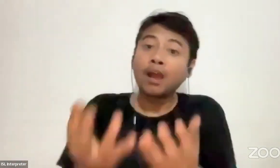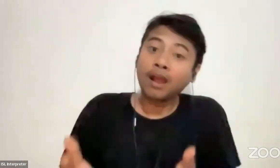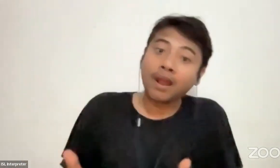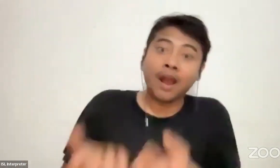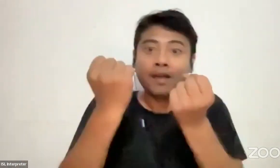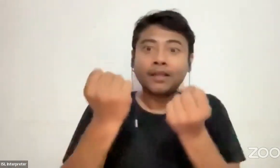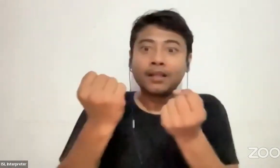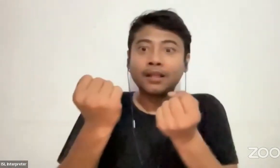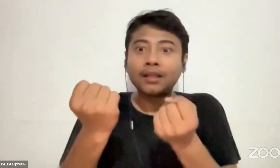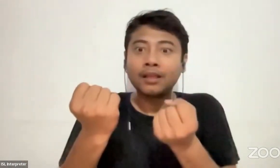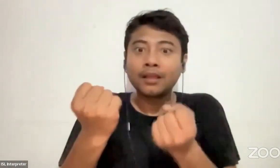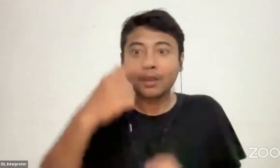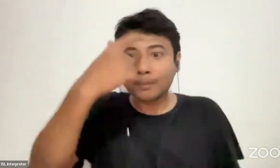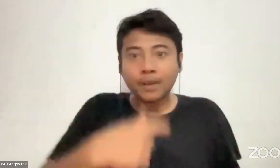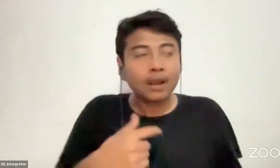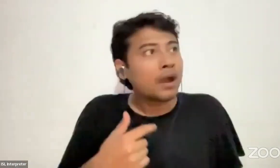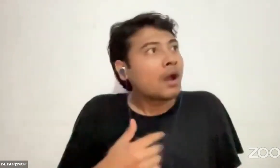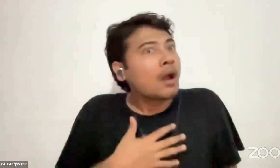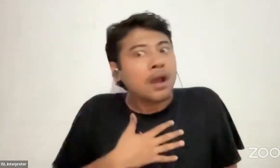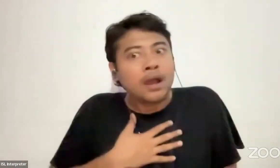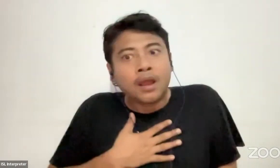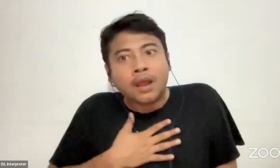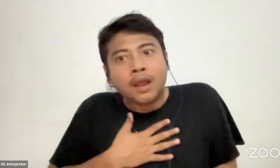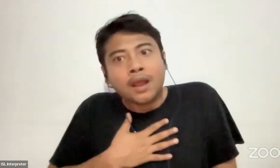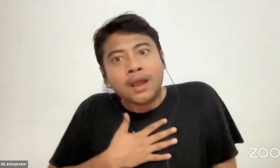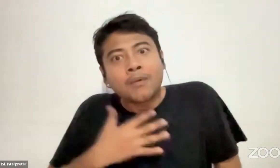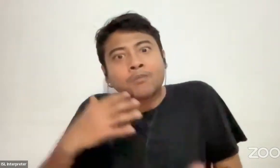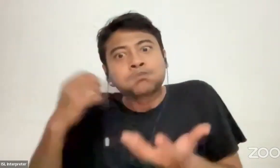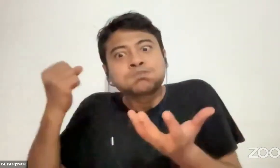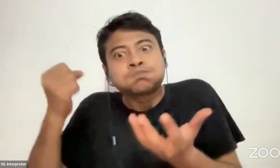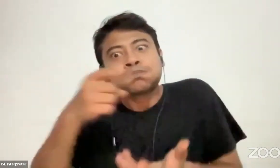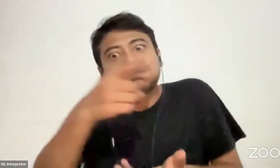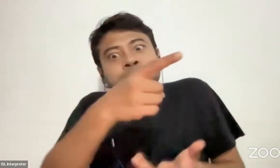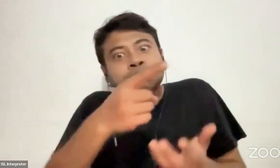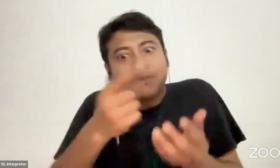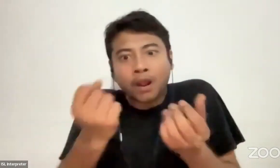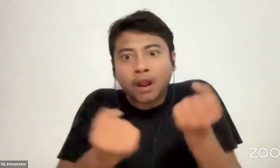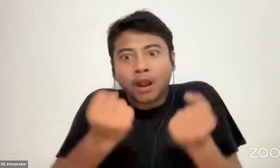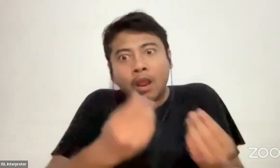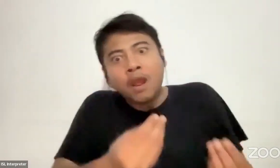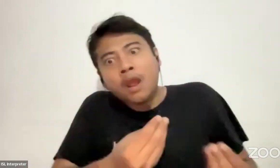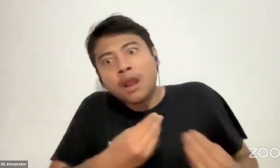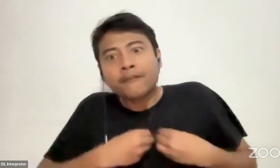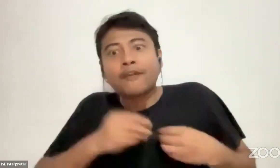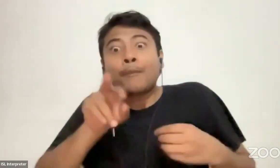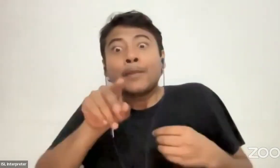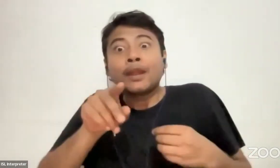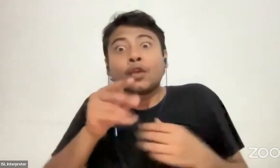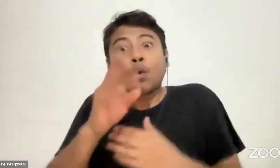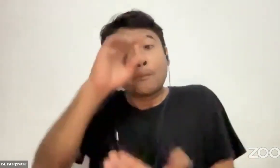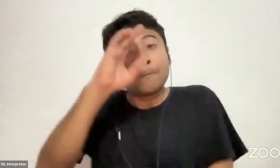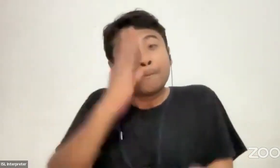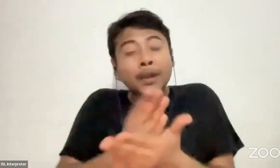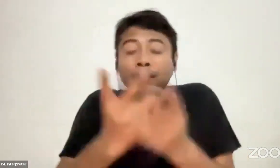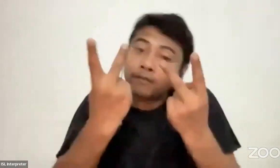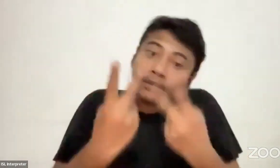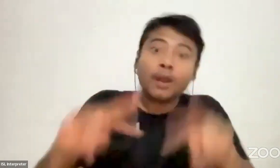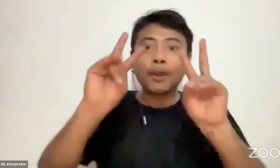तो भगवान यहाँ पे एक बात बता रहे हैं कि ऐसा फिर क्या होगा, अब सपोज कीजिए कोई जो